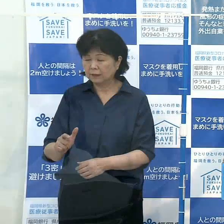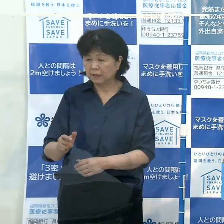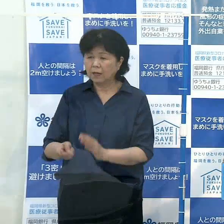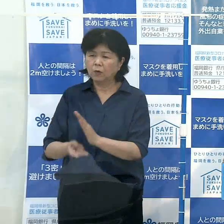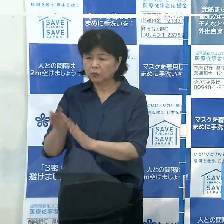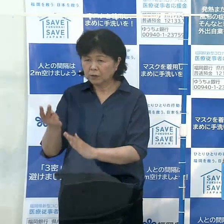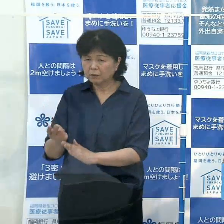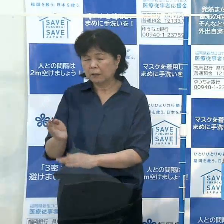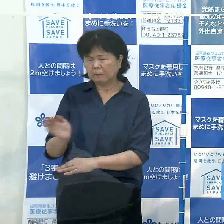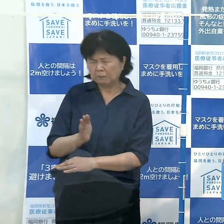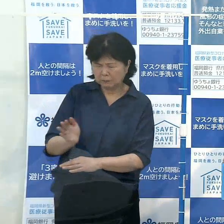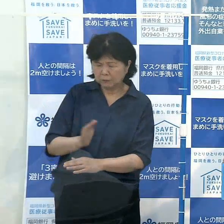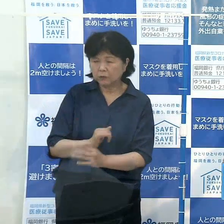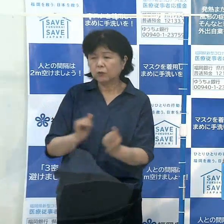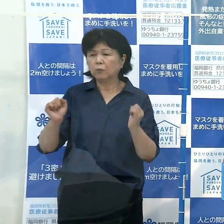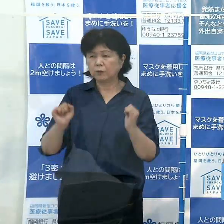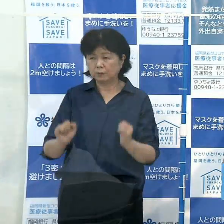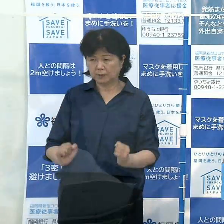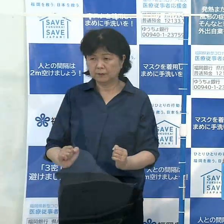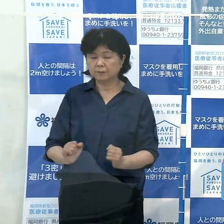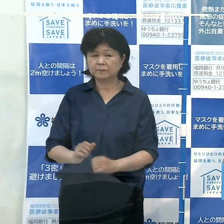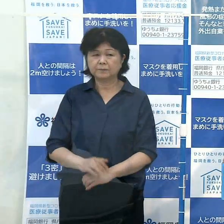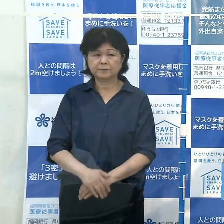かと思います。